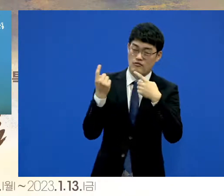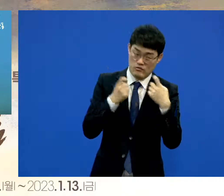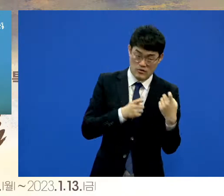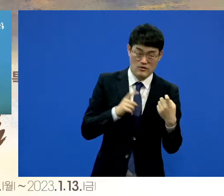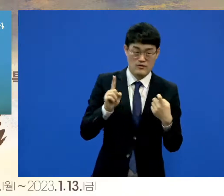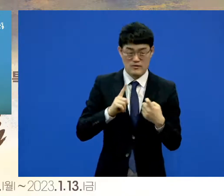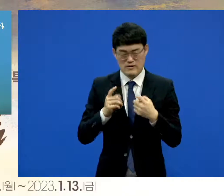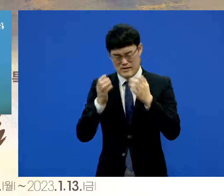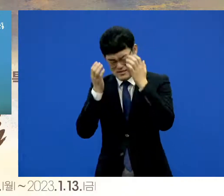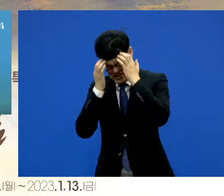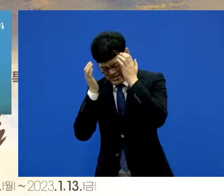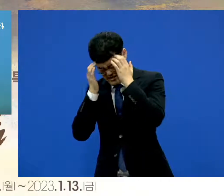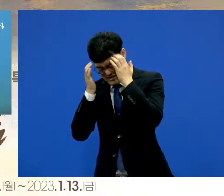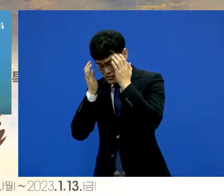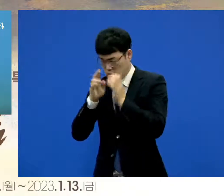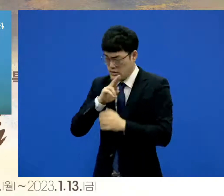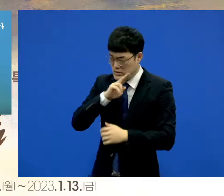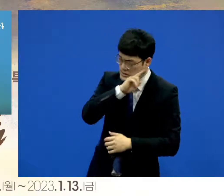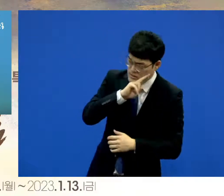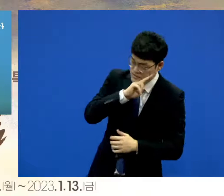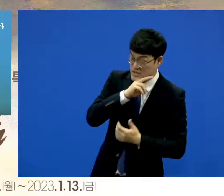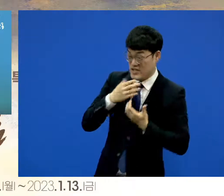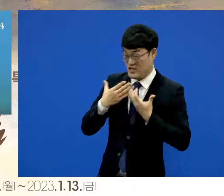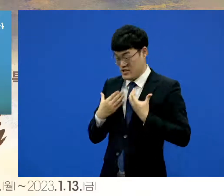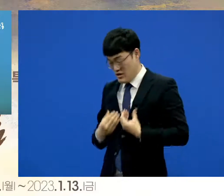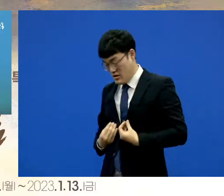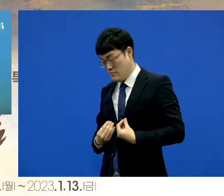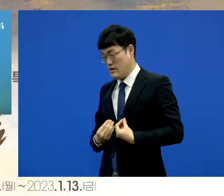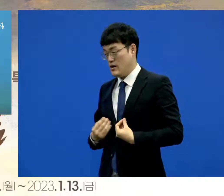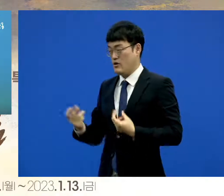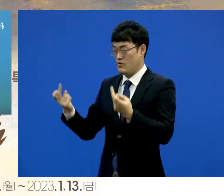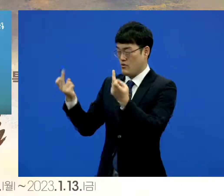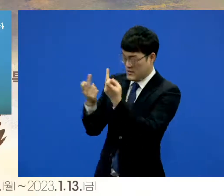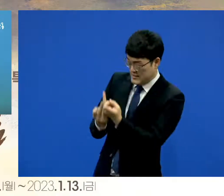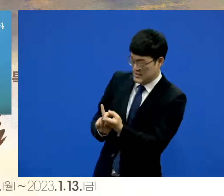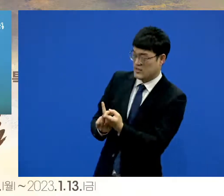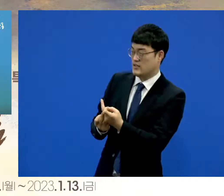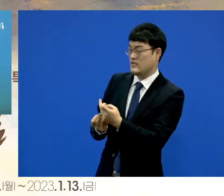숱한 의심의 골짜기, 절망의 골짜기, 유혹의 골짜기.